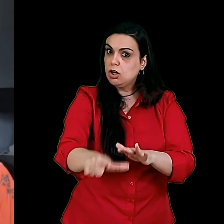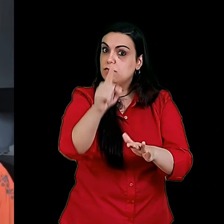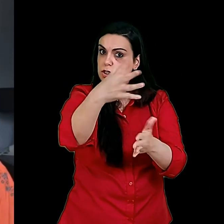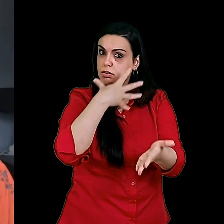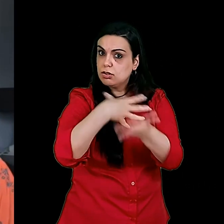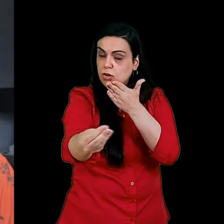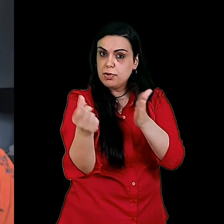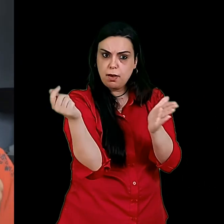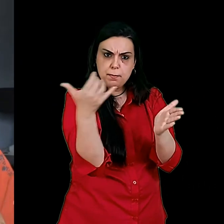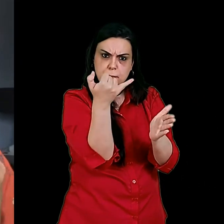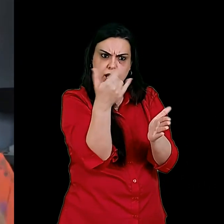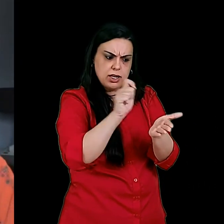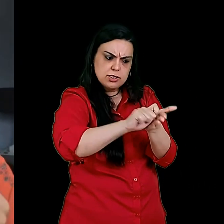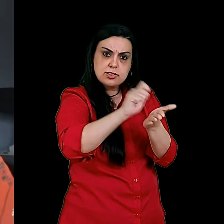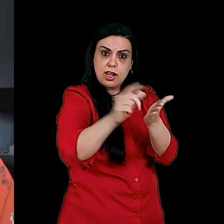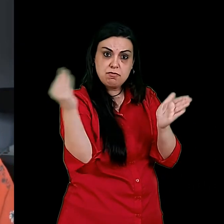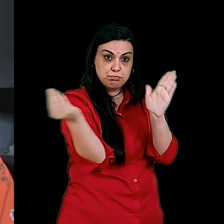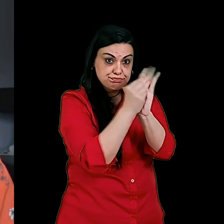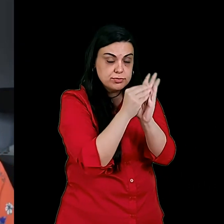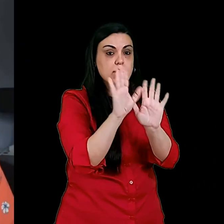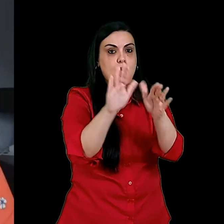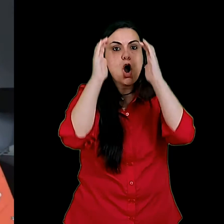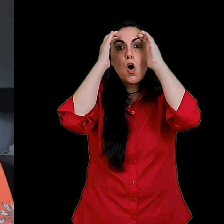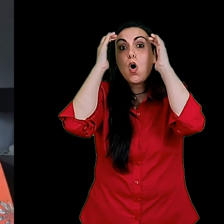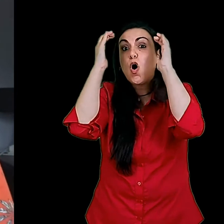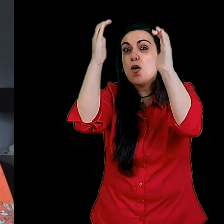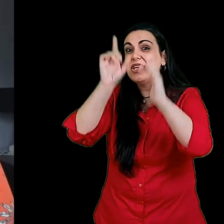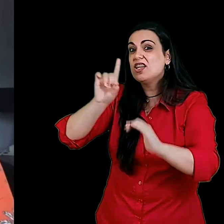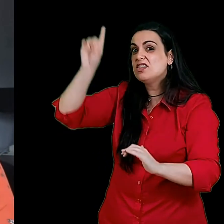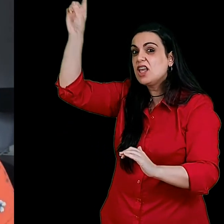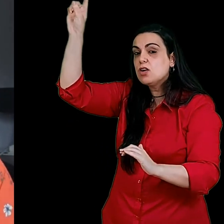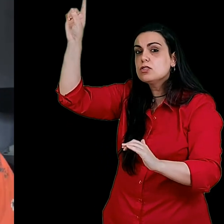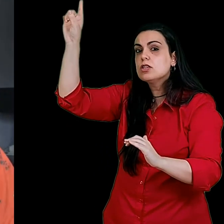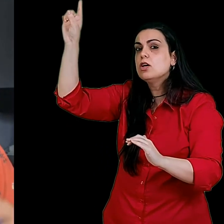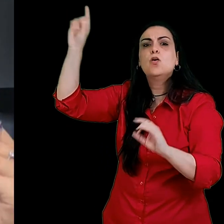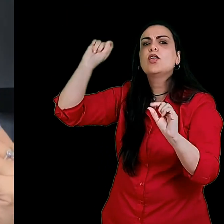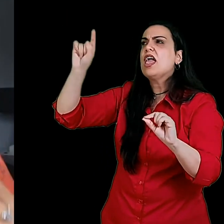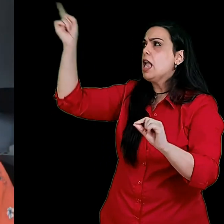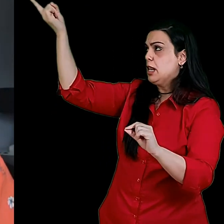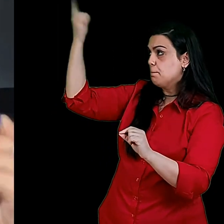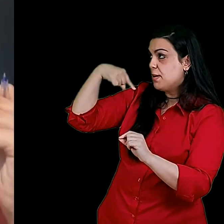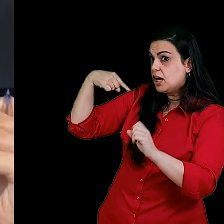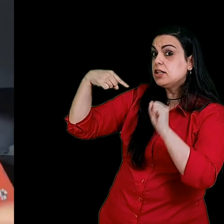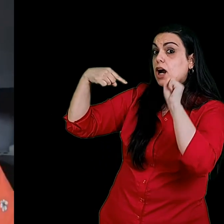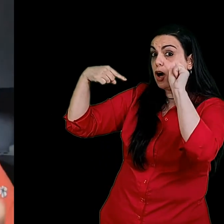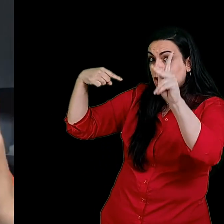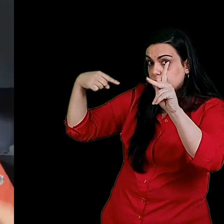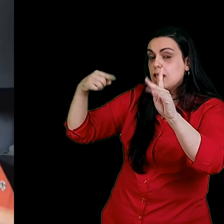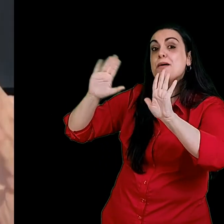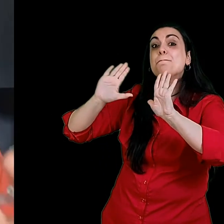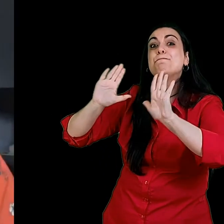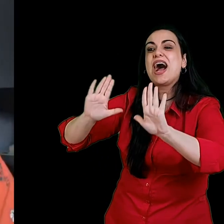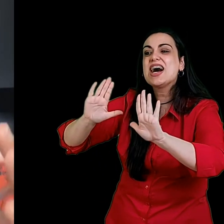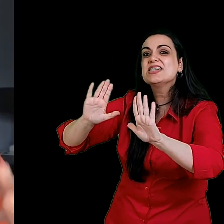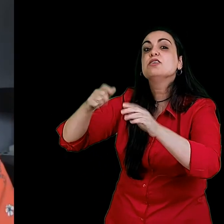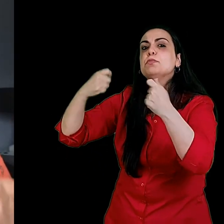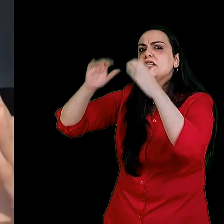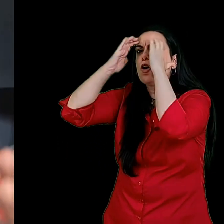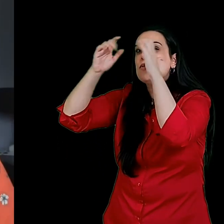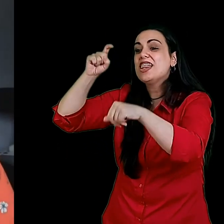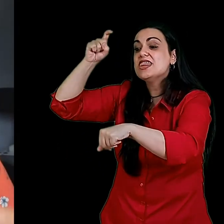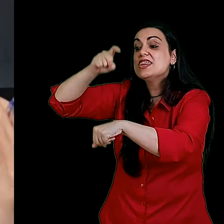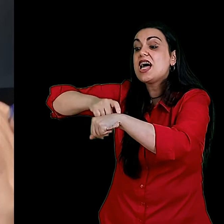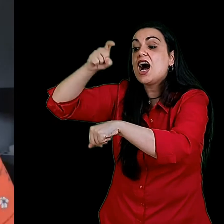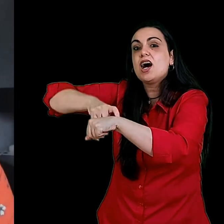tá bom? Obedecer a Deus não é só fazer o que Ele manda, mas é fazer o que Ele manda na hora que